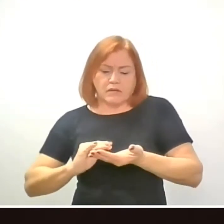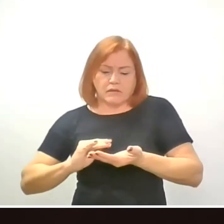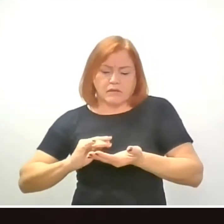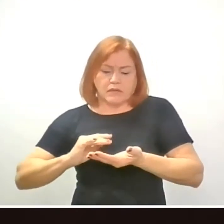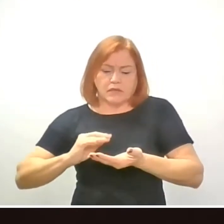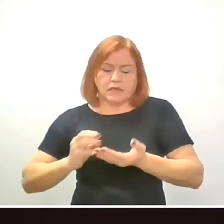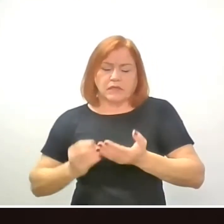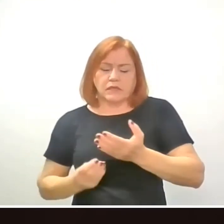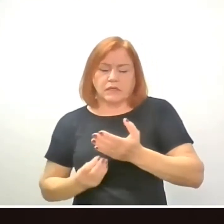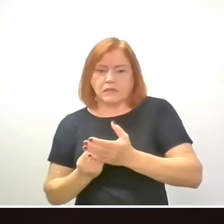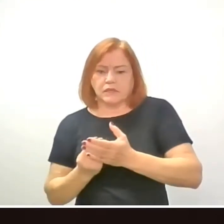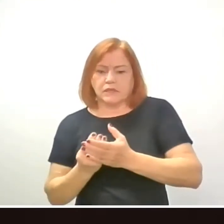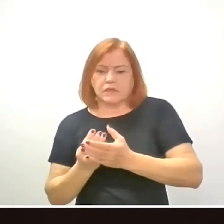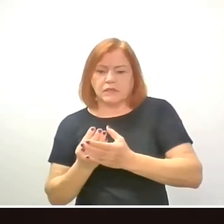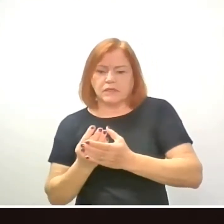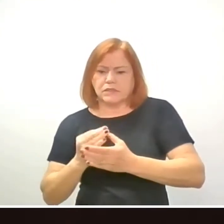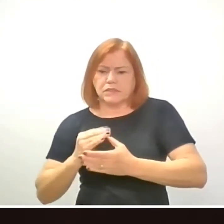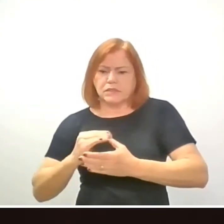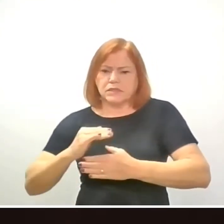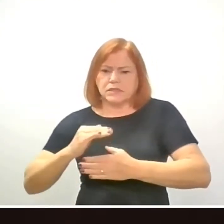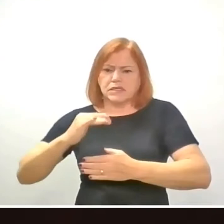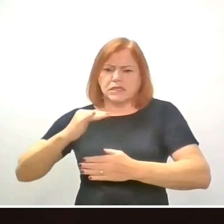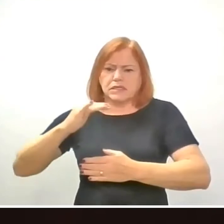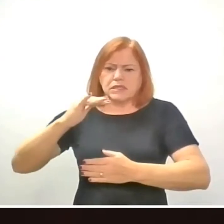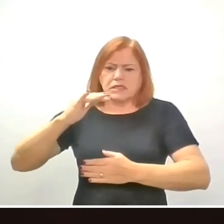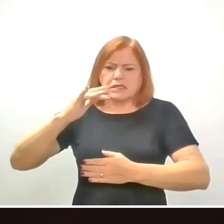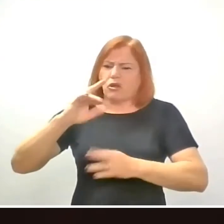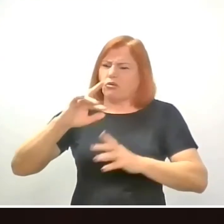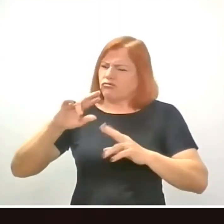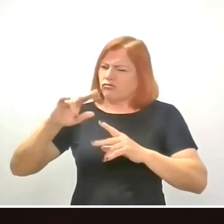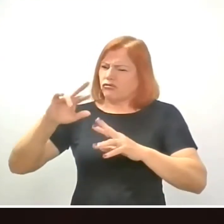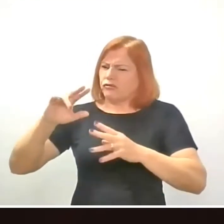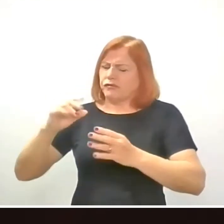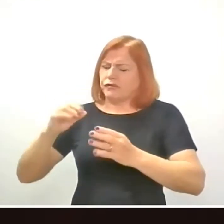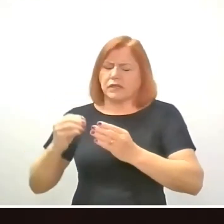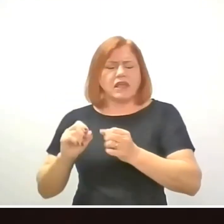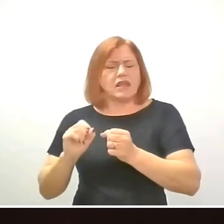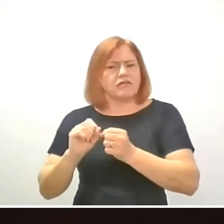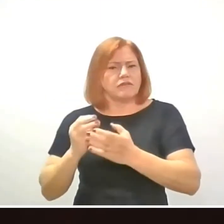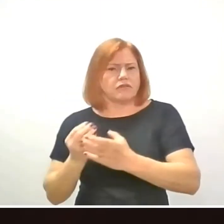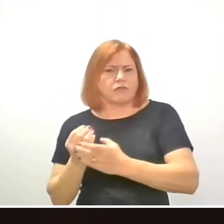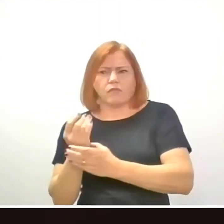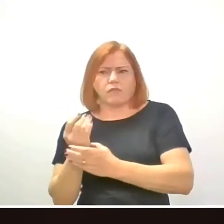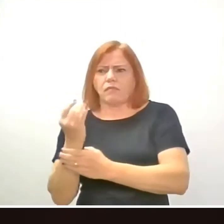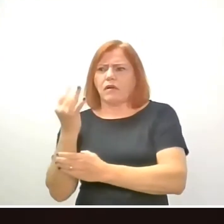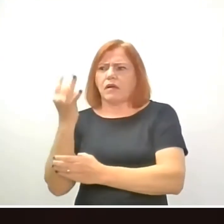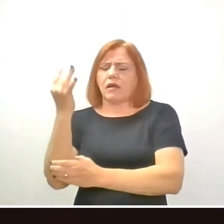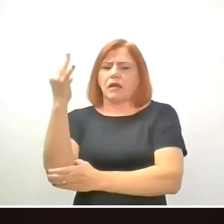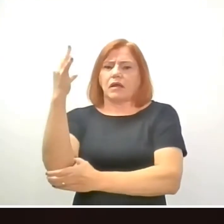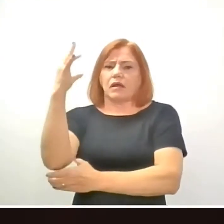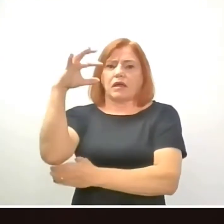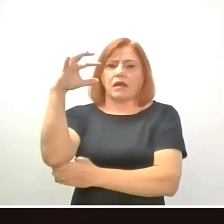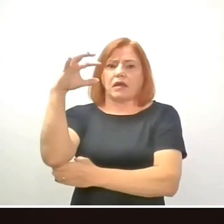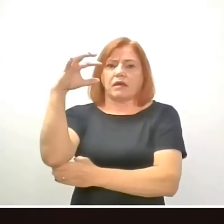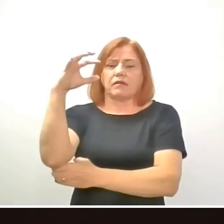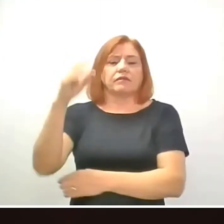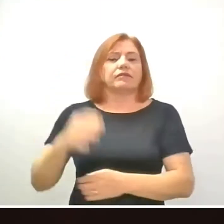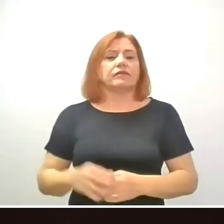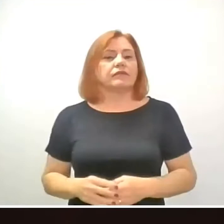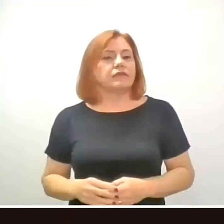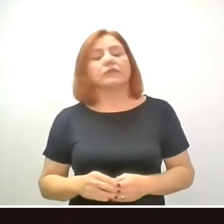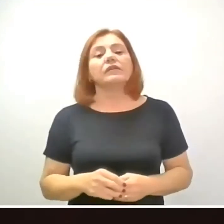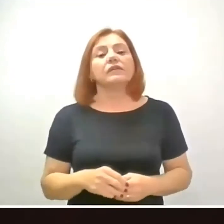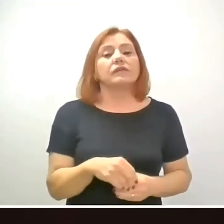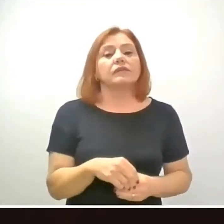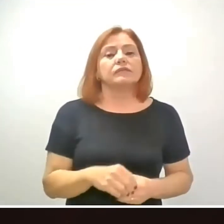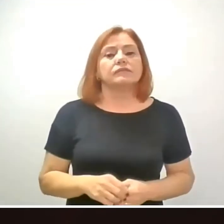árvore. Isso ocorreu quando Constantino I, o Grande, ele, na primeira metade do século